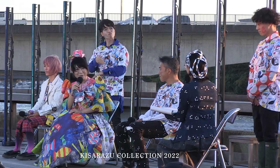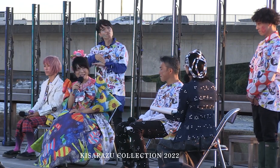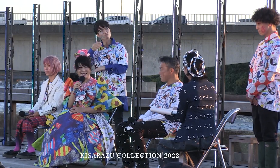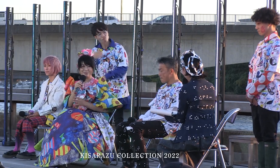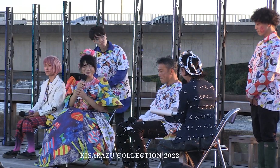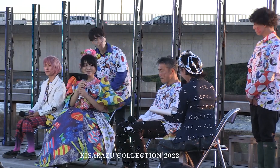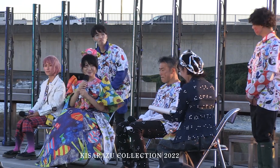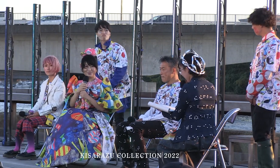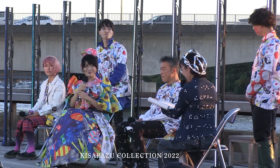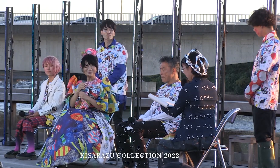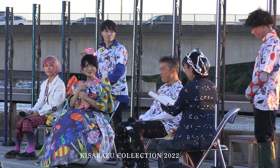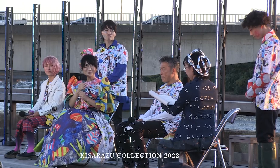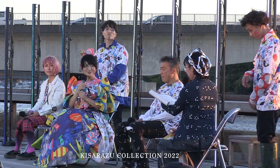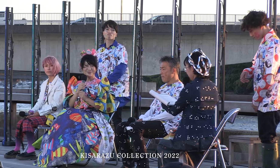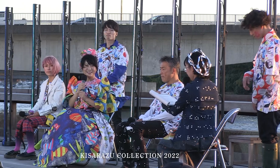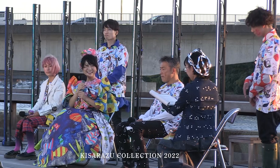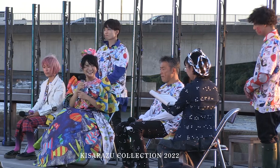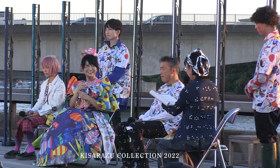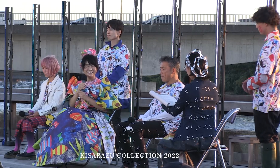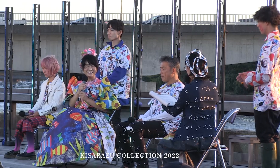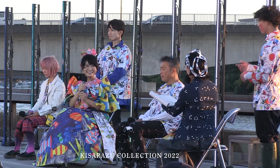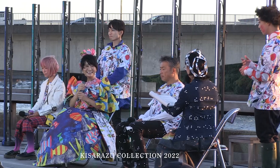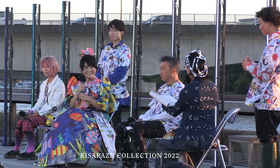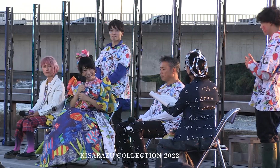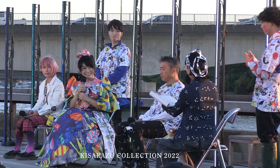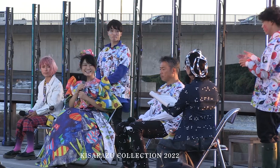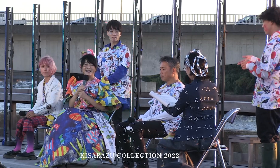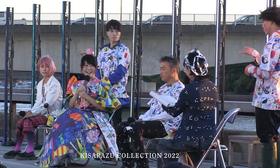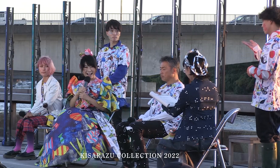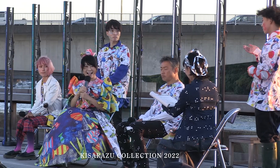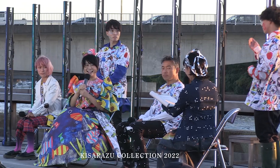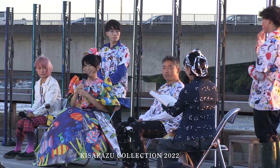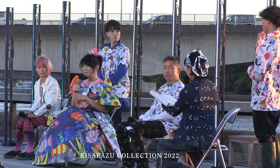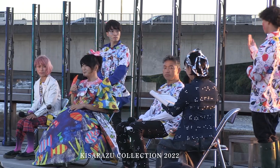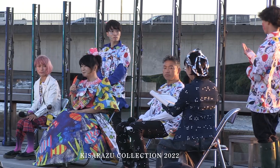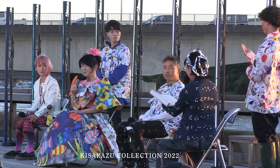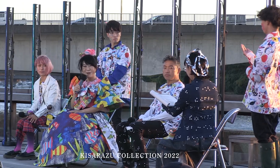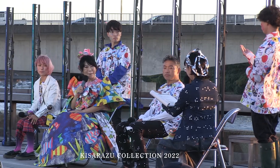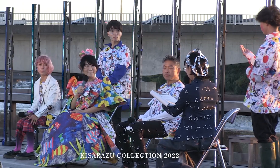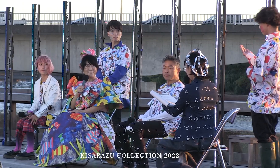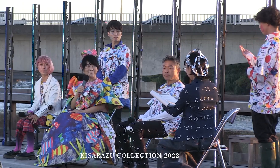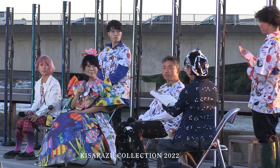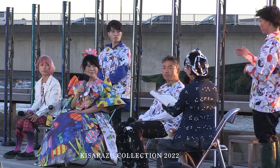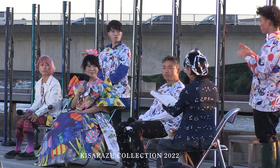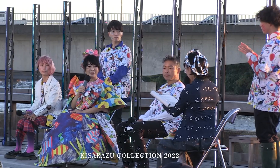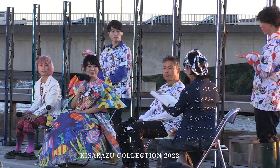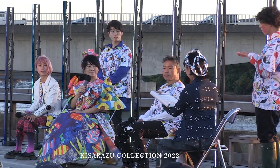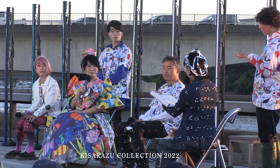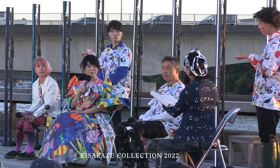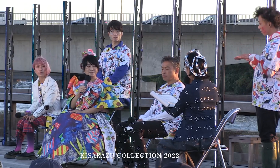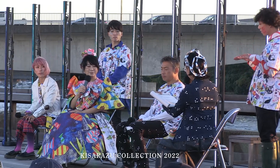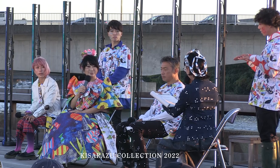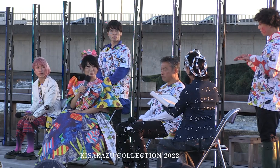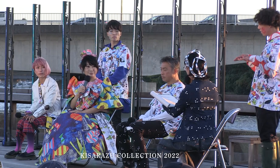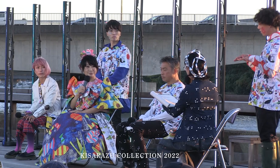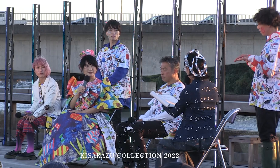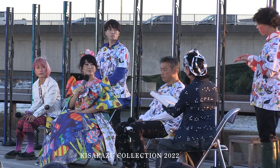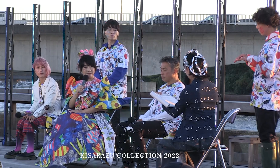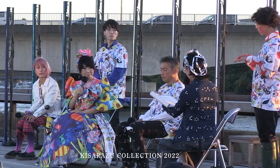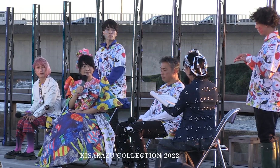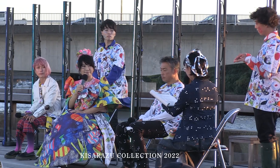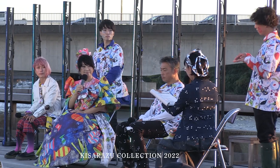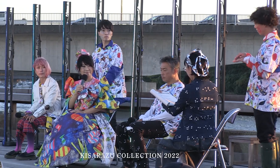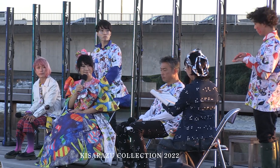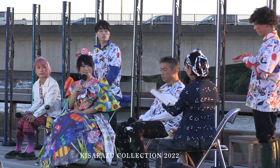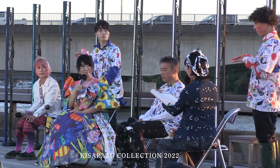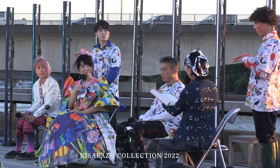がとうございます。 はい、そして次に聞きたいことなのですが、 はい、 今取り上げることが多くな